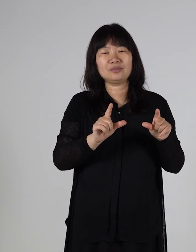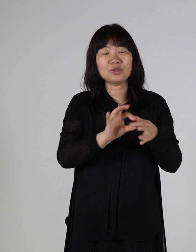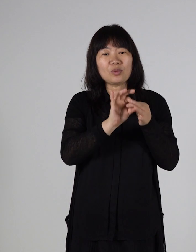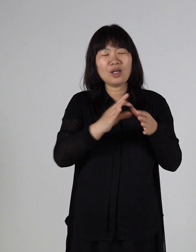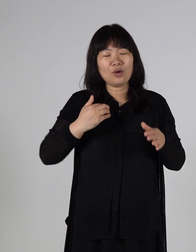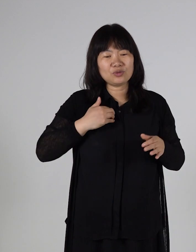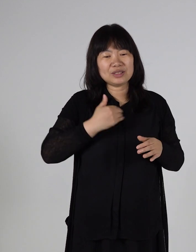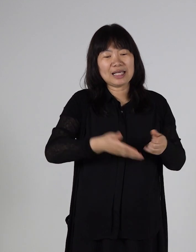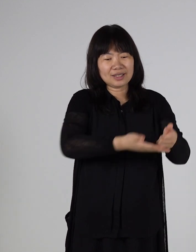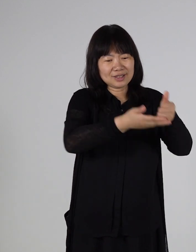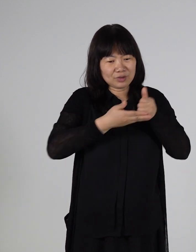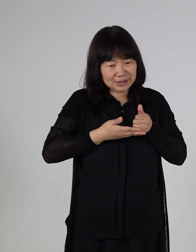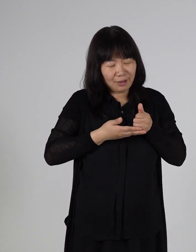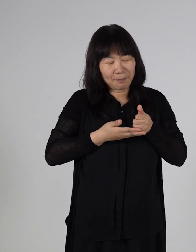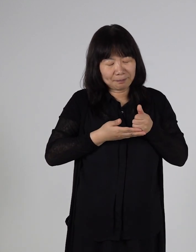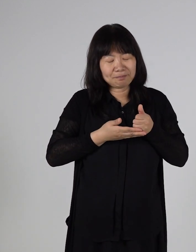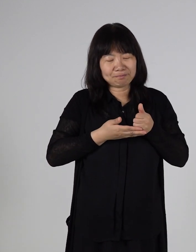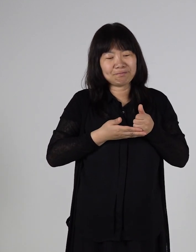그러니까 이 땅에